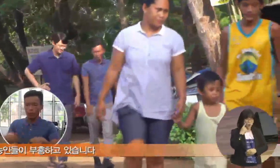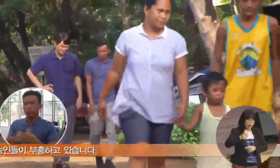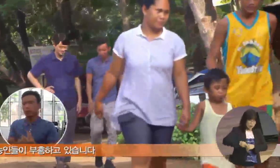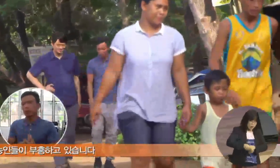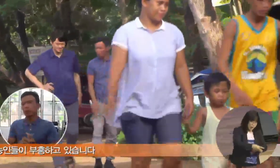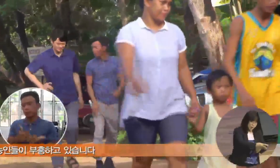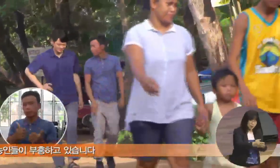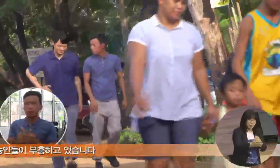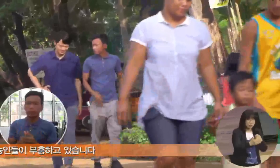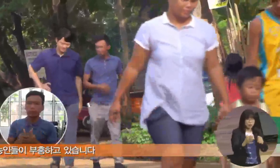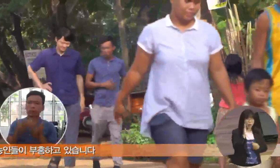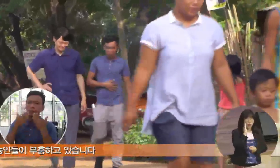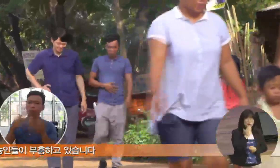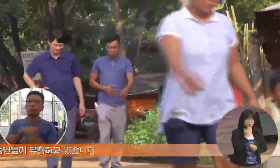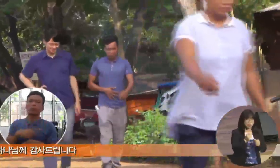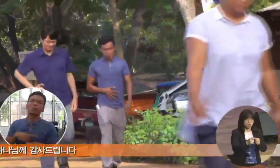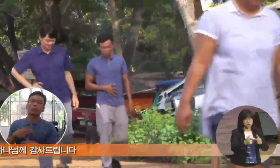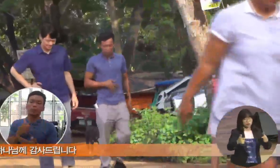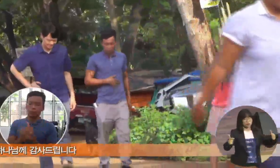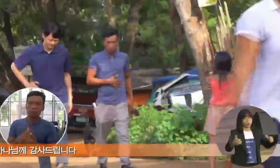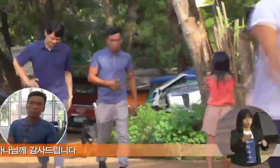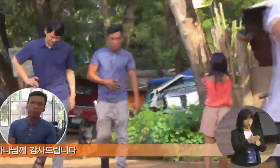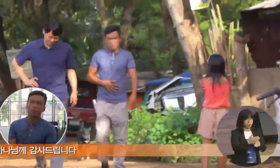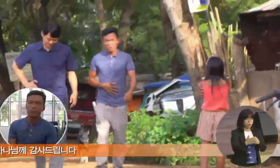농인들이 부흥하고 있습니다. 하나님께 감사드립니다.